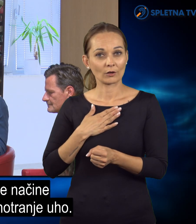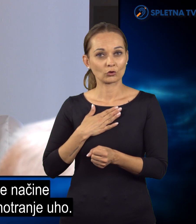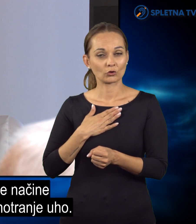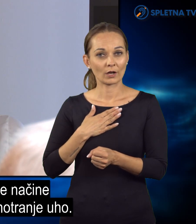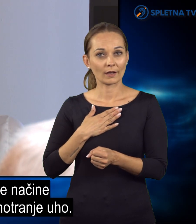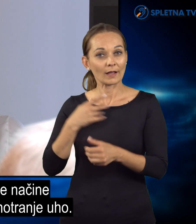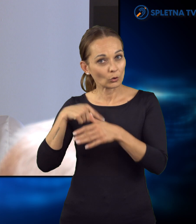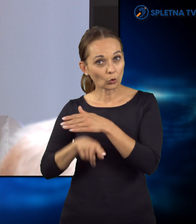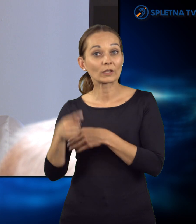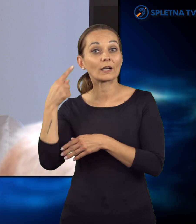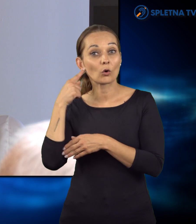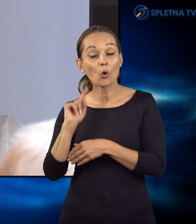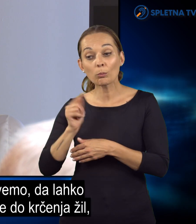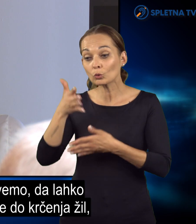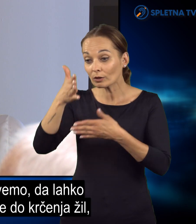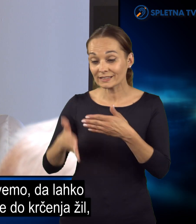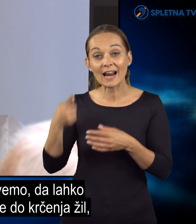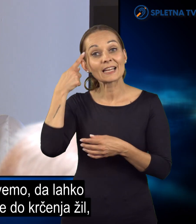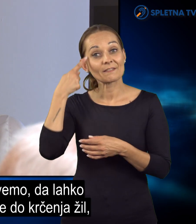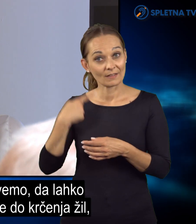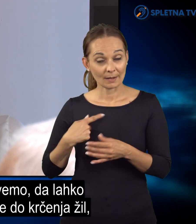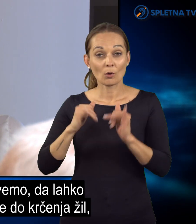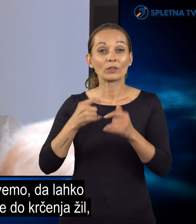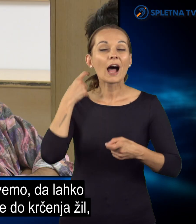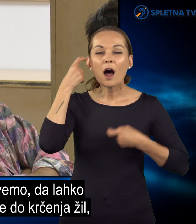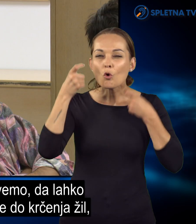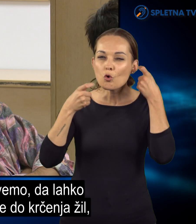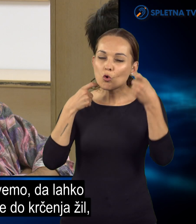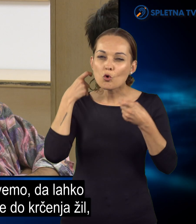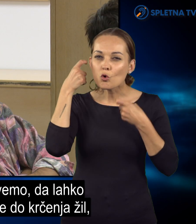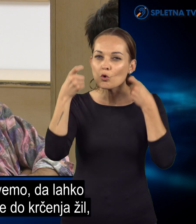naše notranje uho. Po drugi strani vemo, da